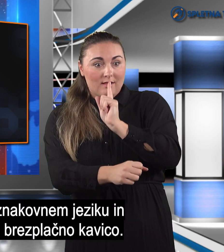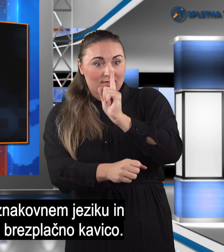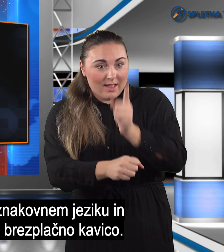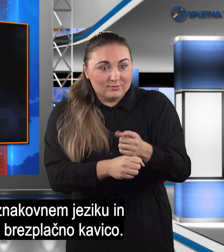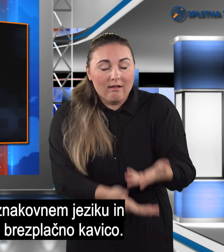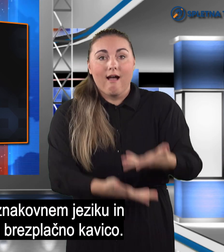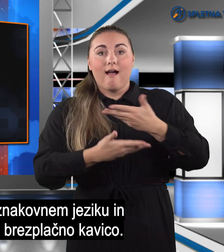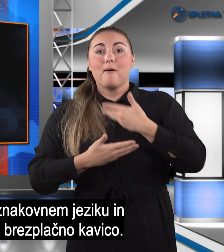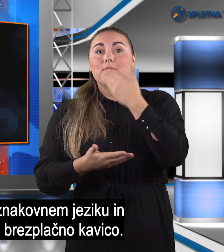kavico.